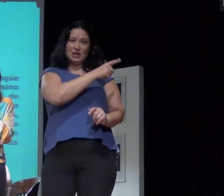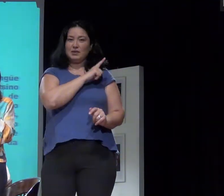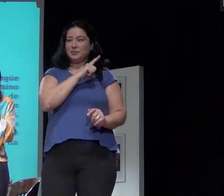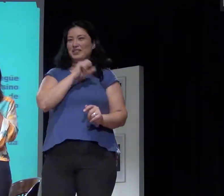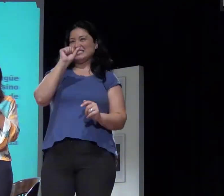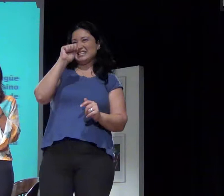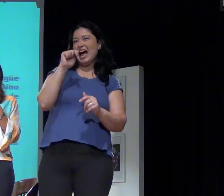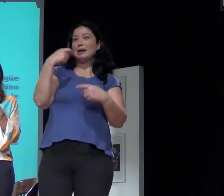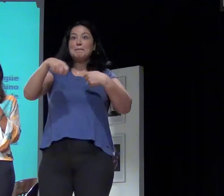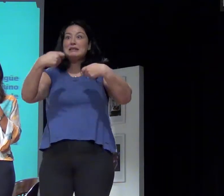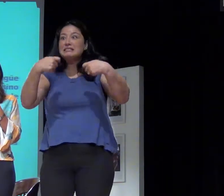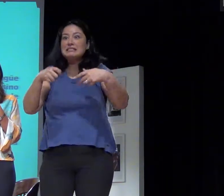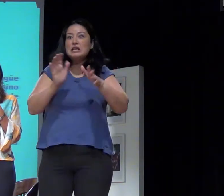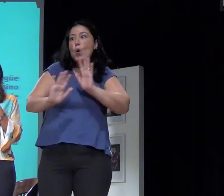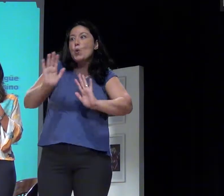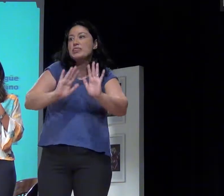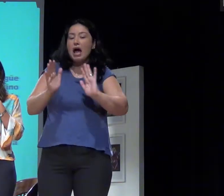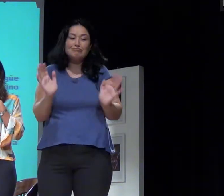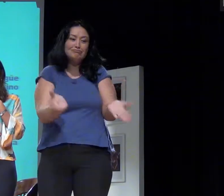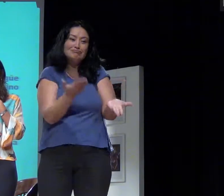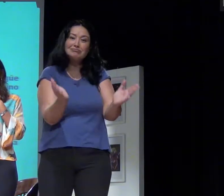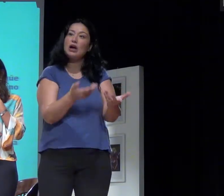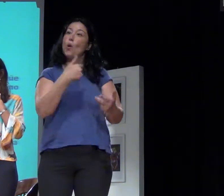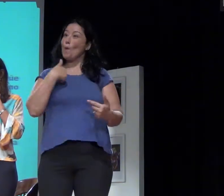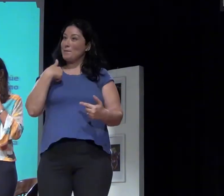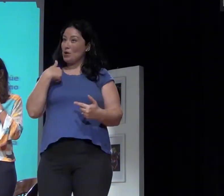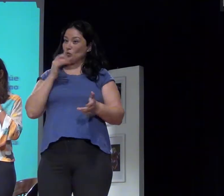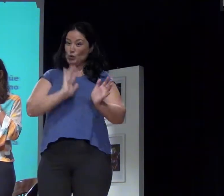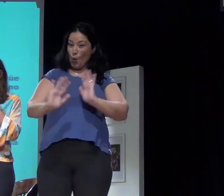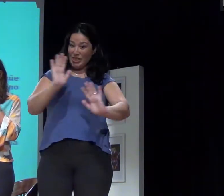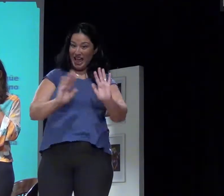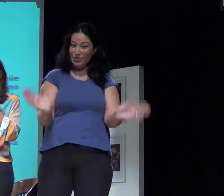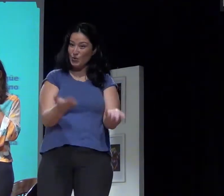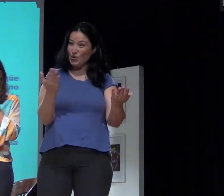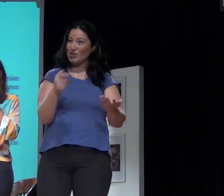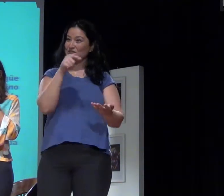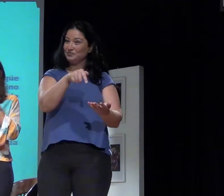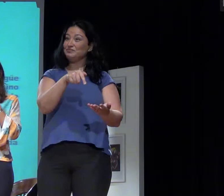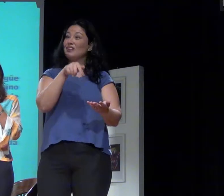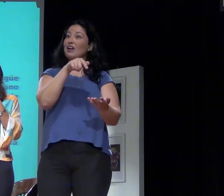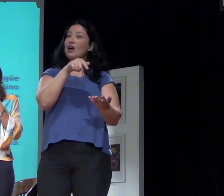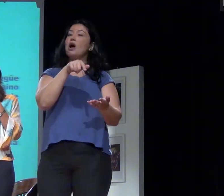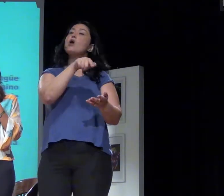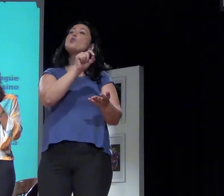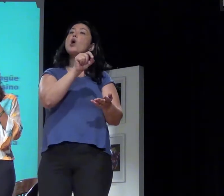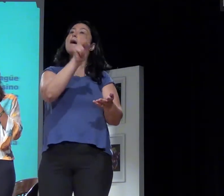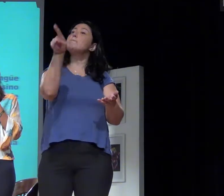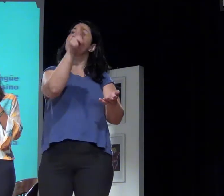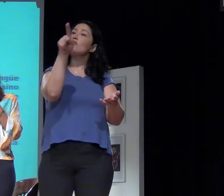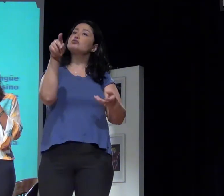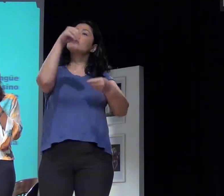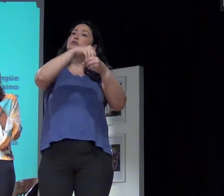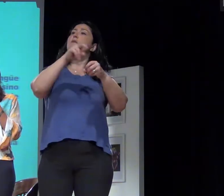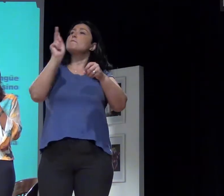que tem alunos que necessitam de cuidadores, os meus cuidadores, digo assim, eles são professores do